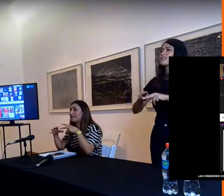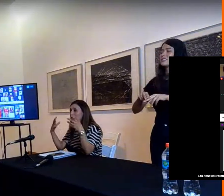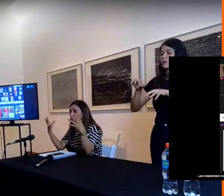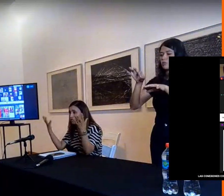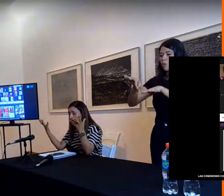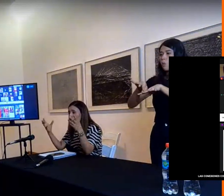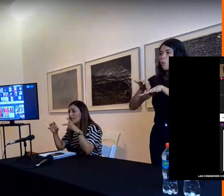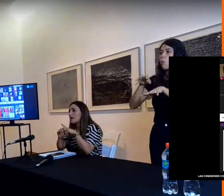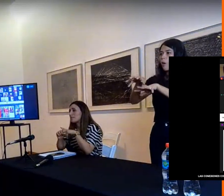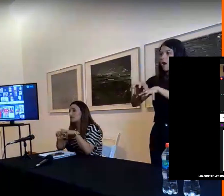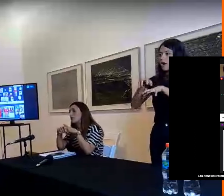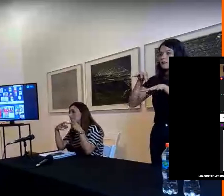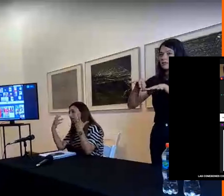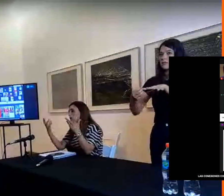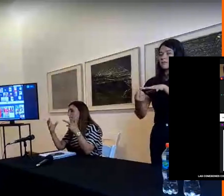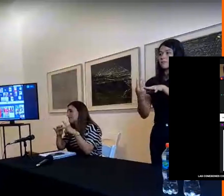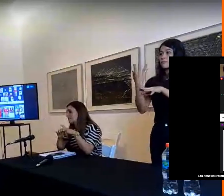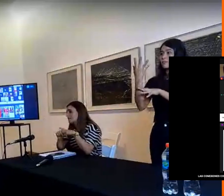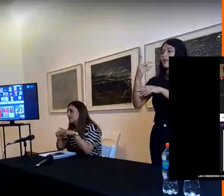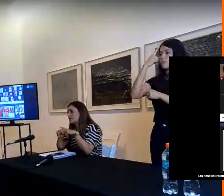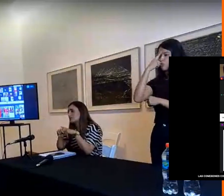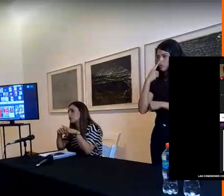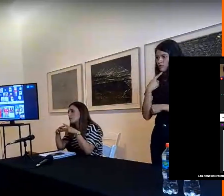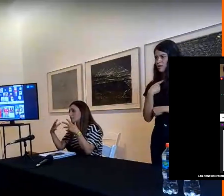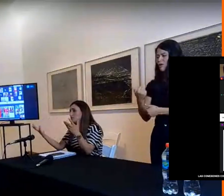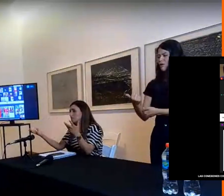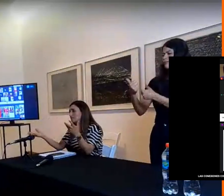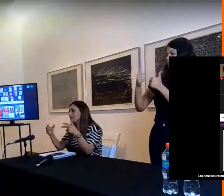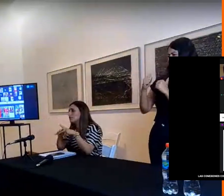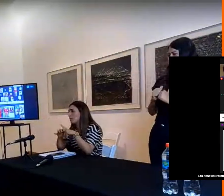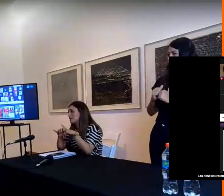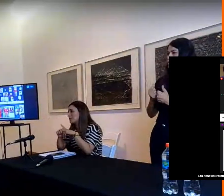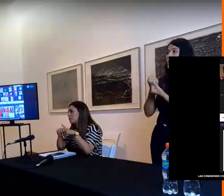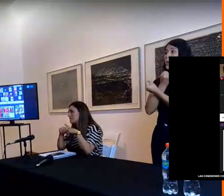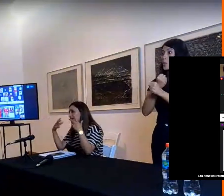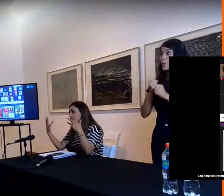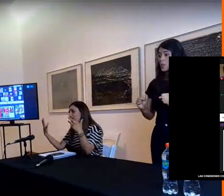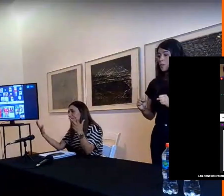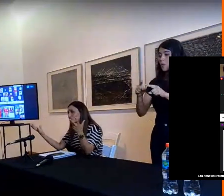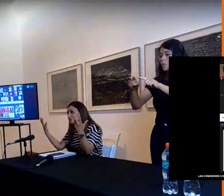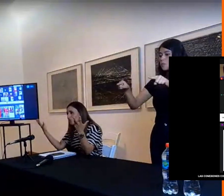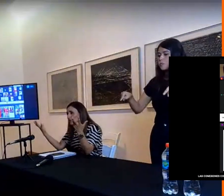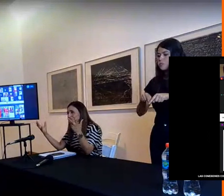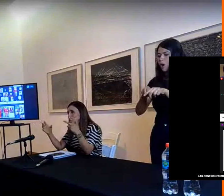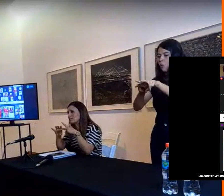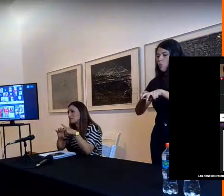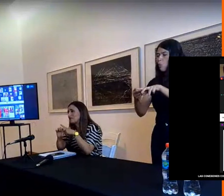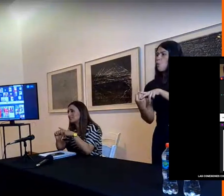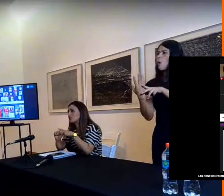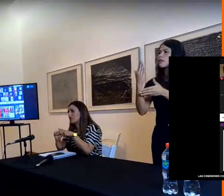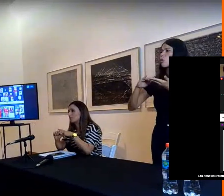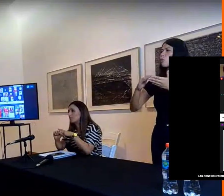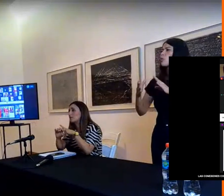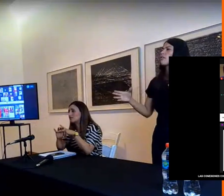huerta en el museo. Pero nos planteamos el desafío de decir, no podemos tener una huerta comunitaria y con todo lo que eso